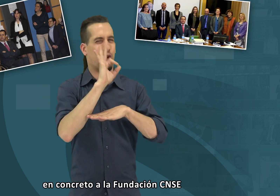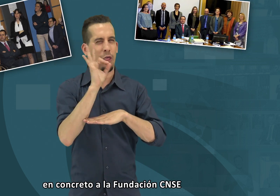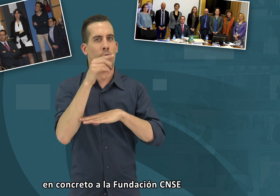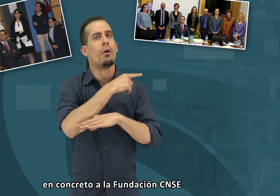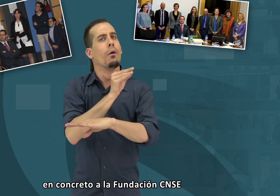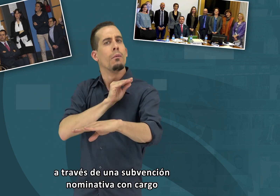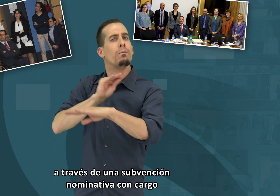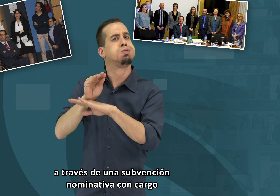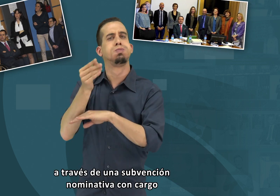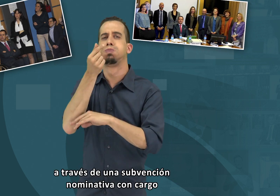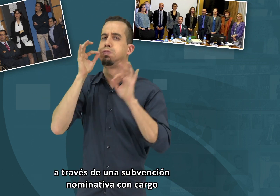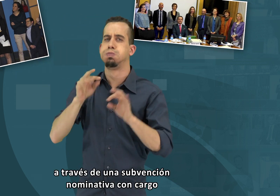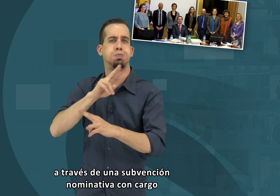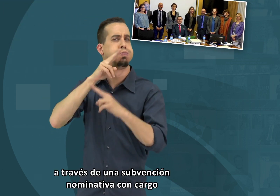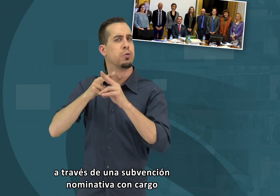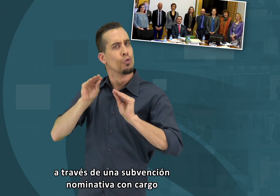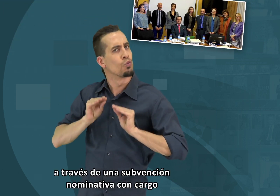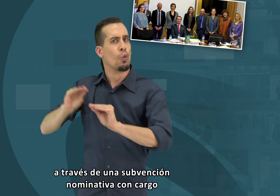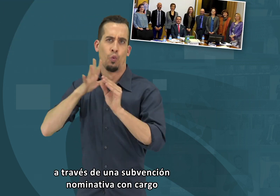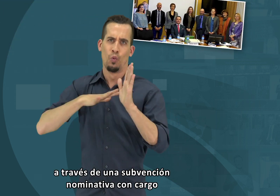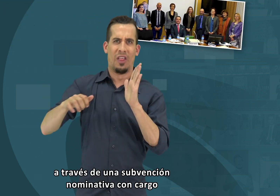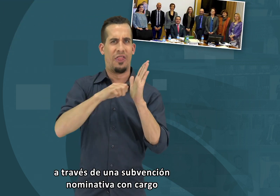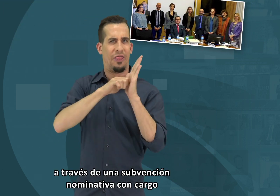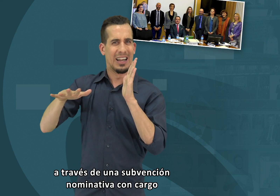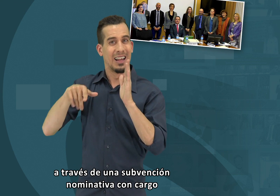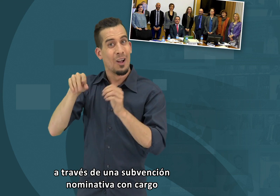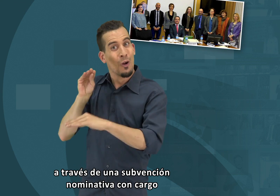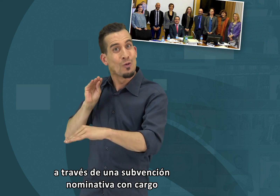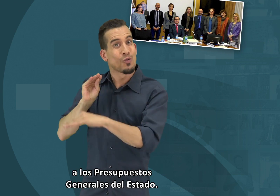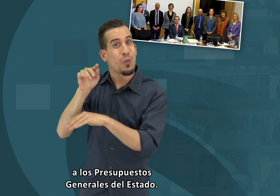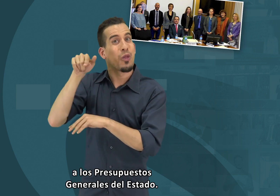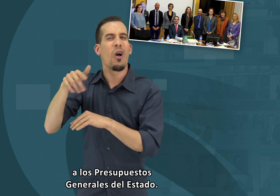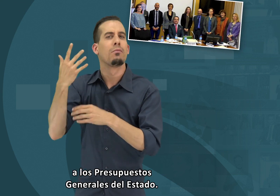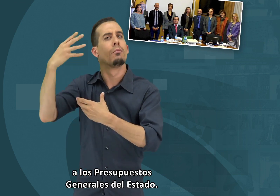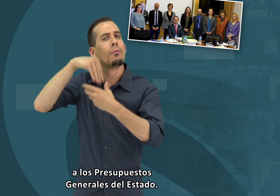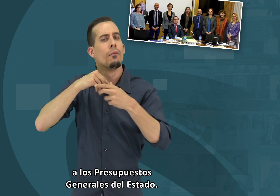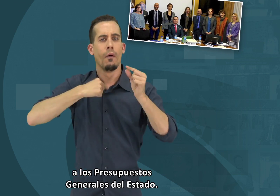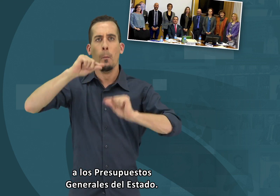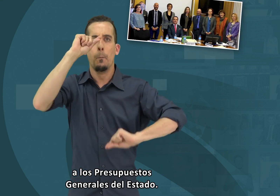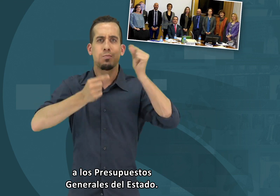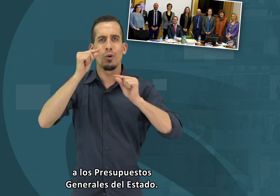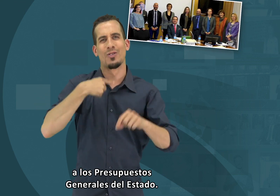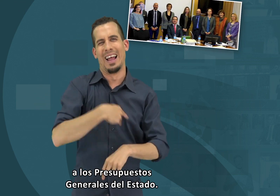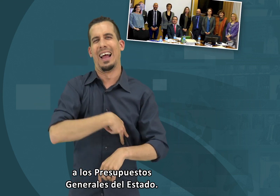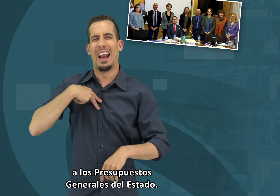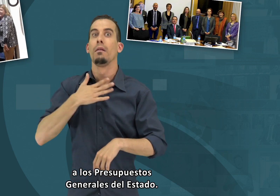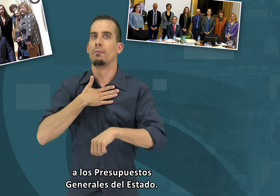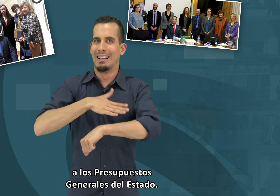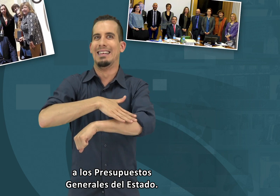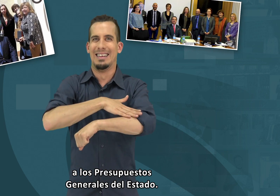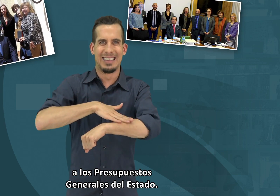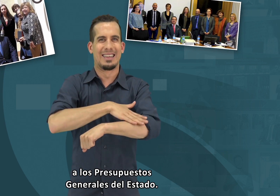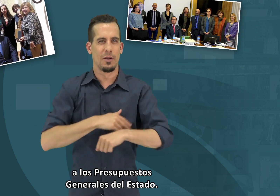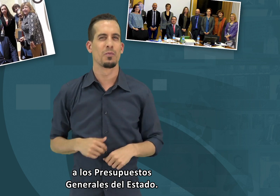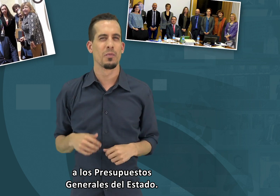Fundación CNSE, a través de una subvención nominativa con cargo a los presupuestos generales del